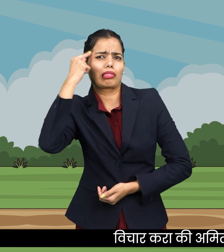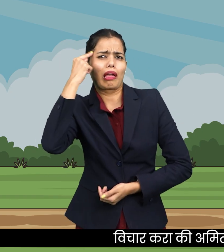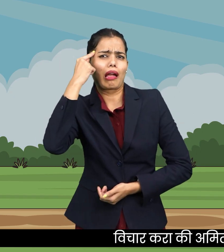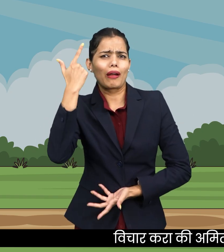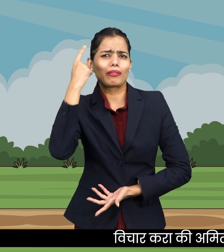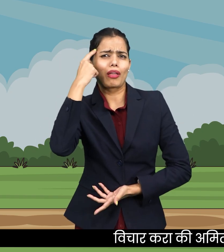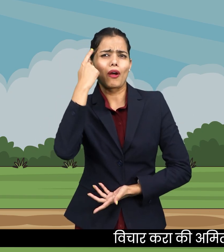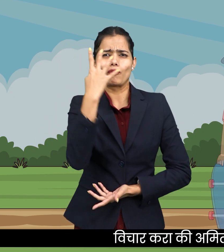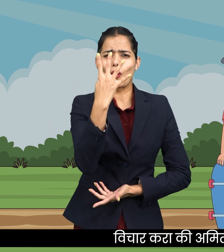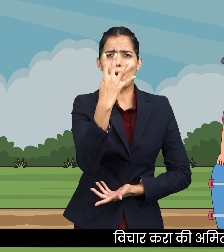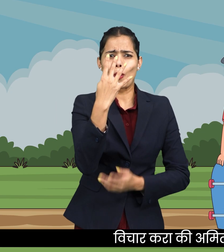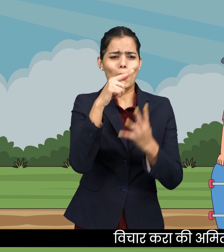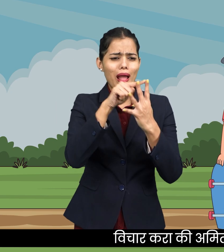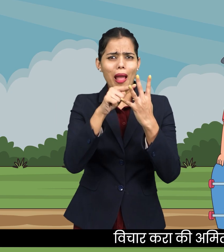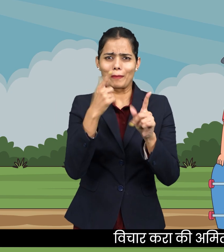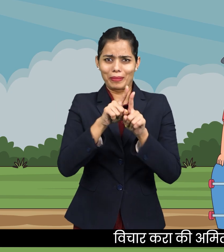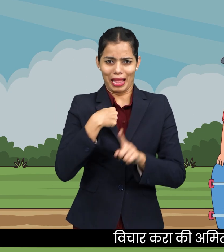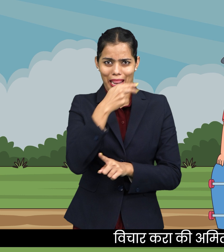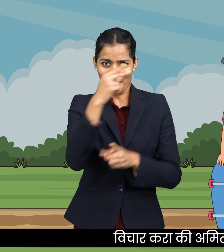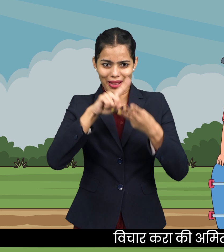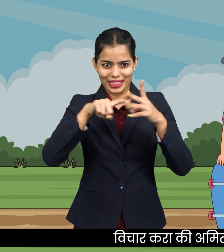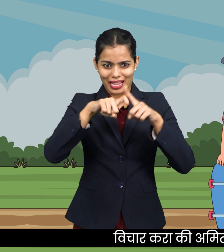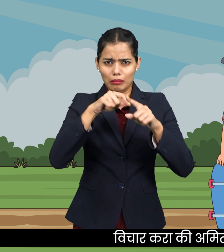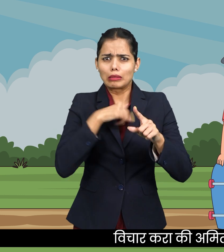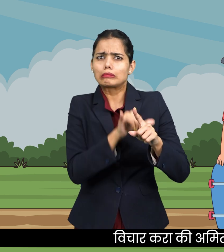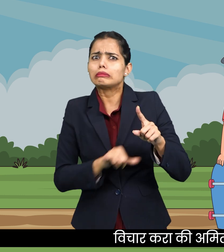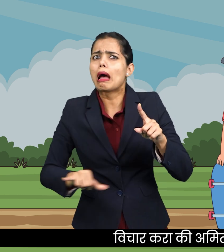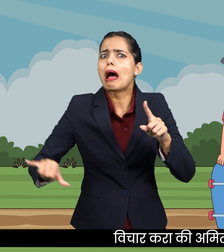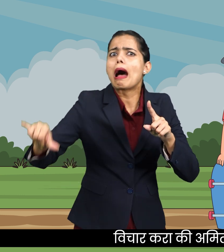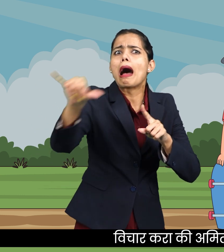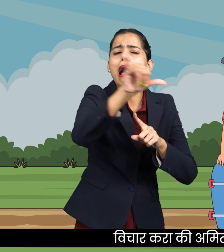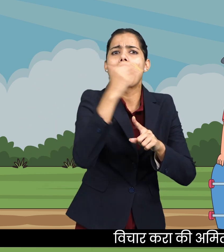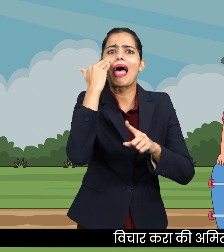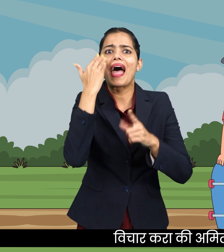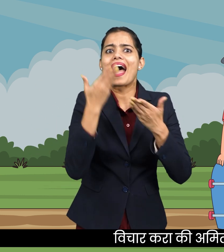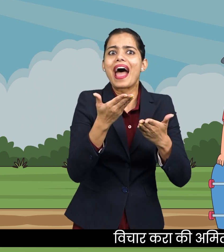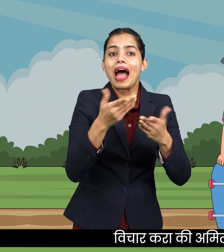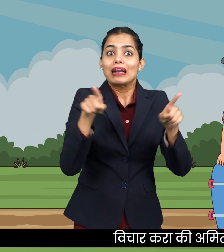विचार करा की अमित नावाचे 4 विद्यार्थी आहेत.